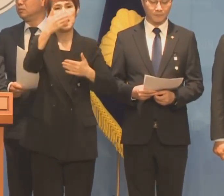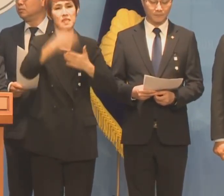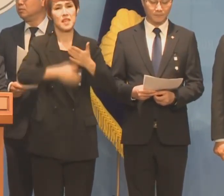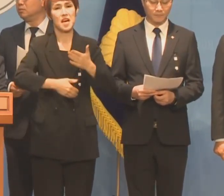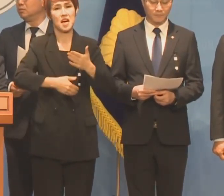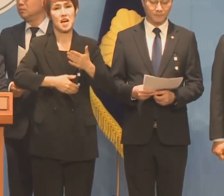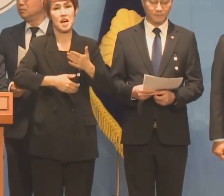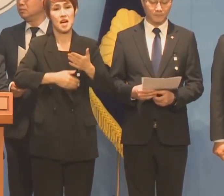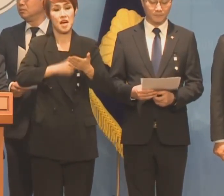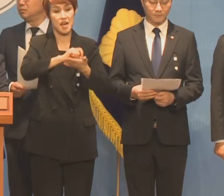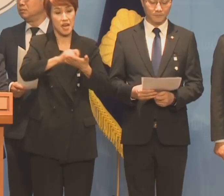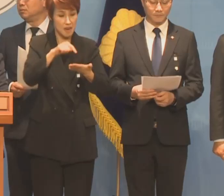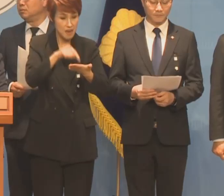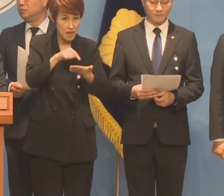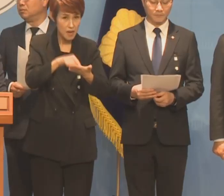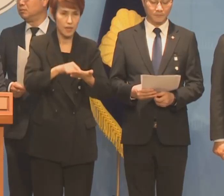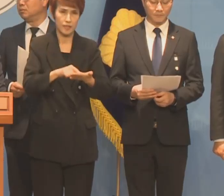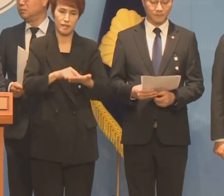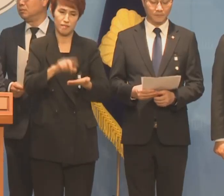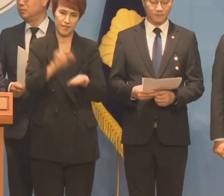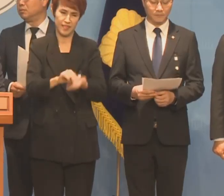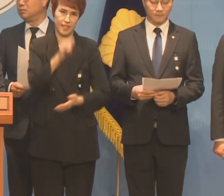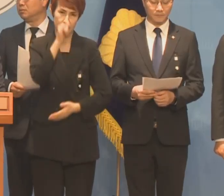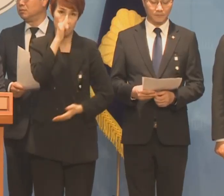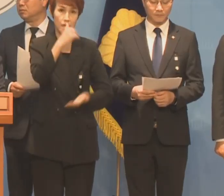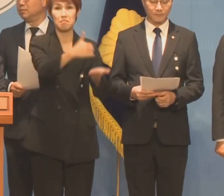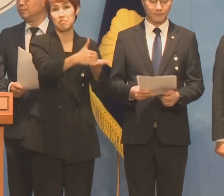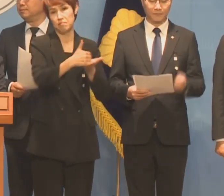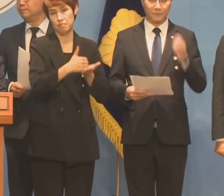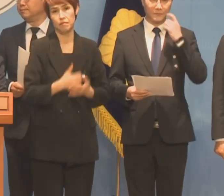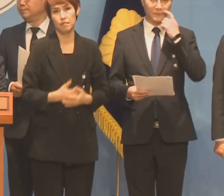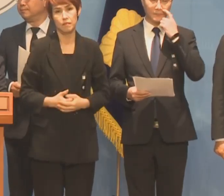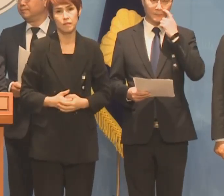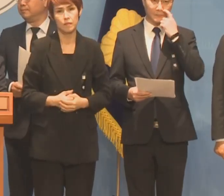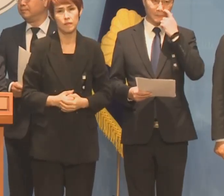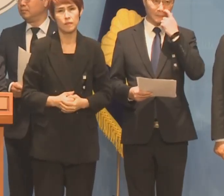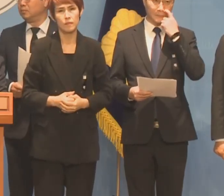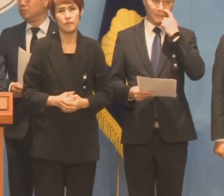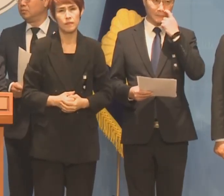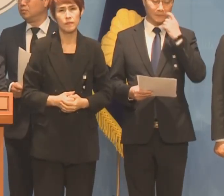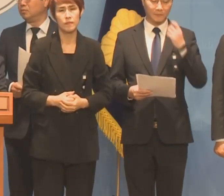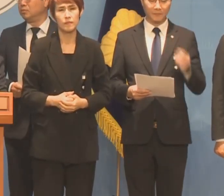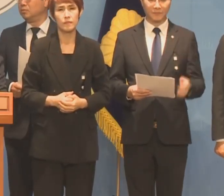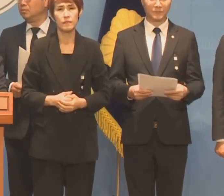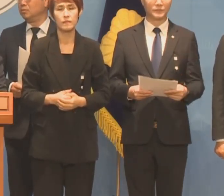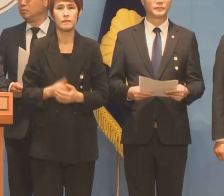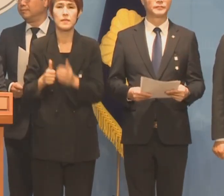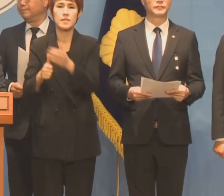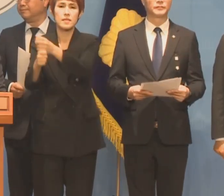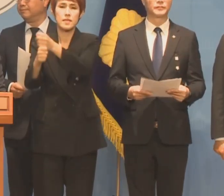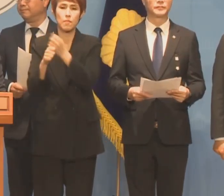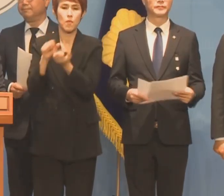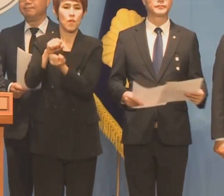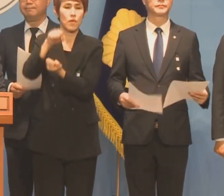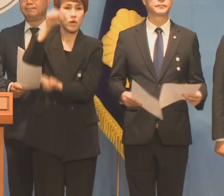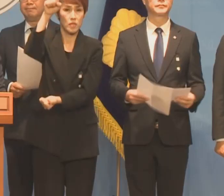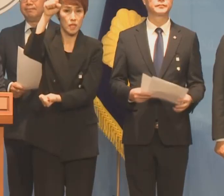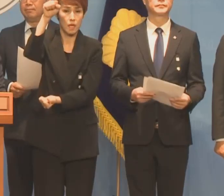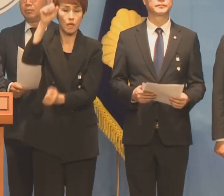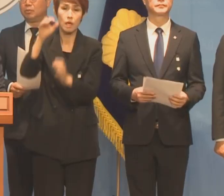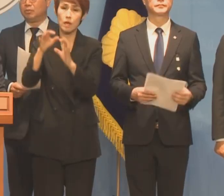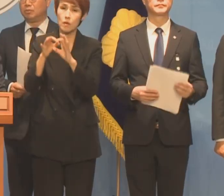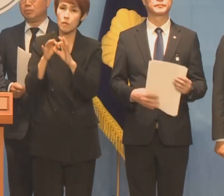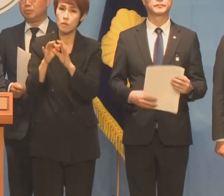한다라고 적은 것은 남용이다 이렇게 이야기했습니다. 여러분, 체포영장